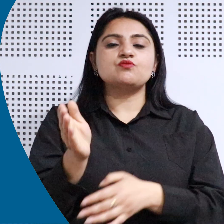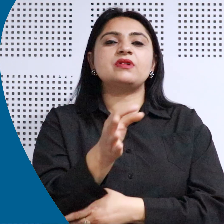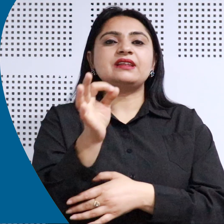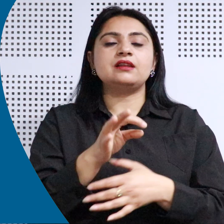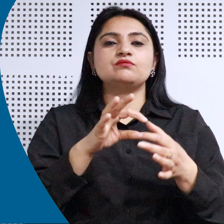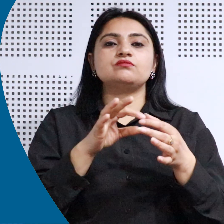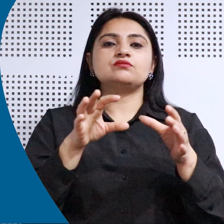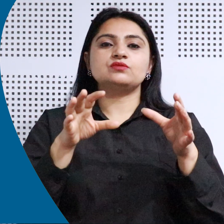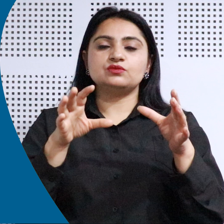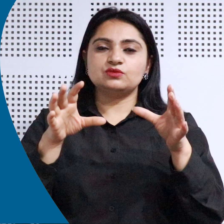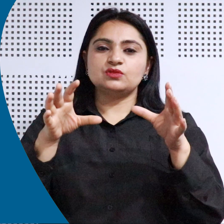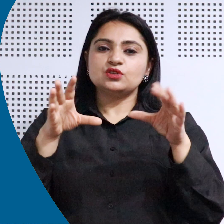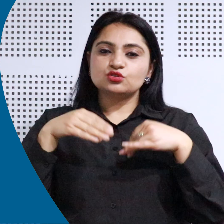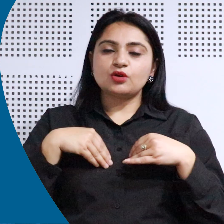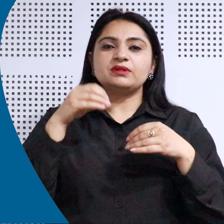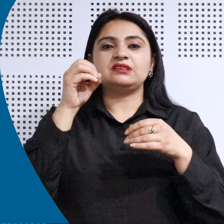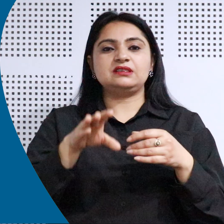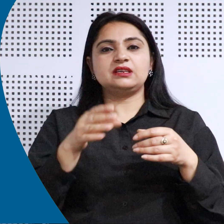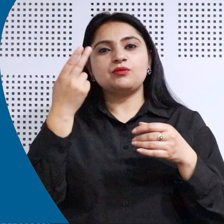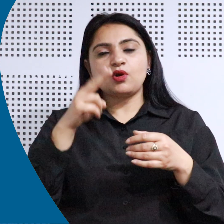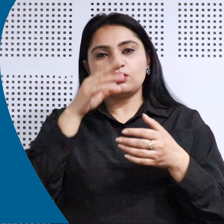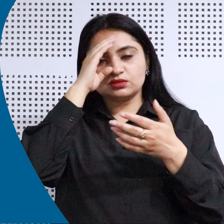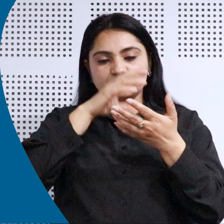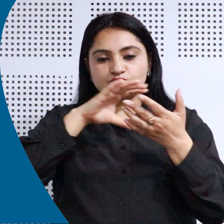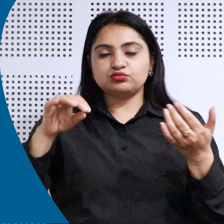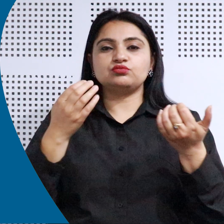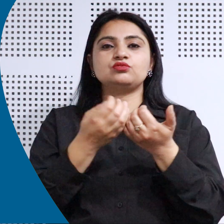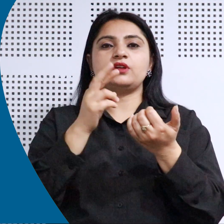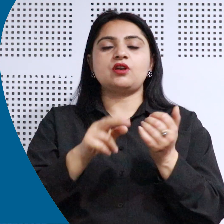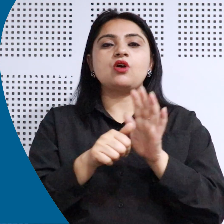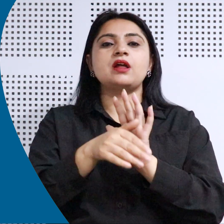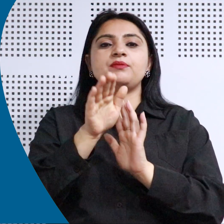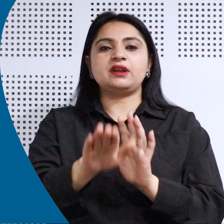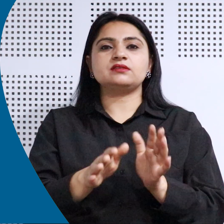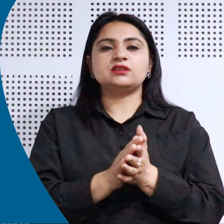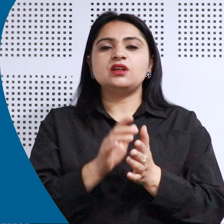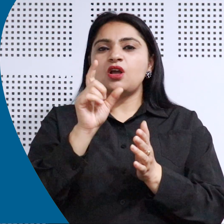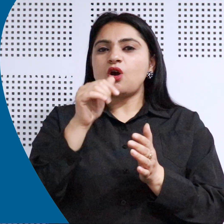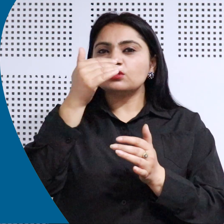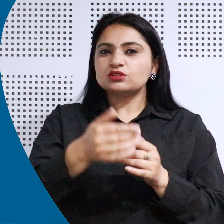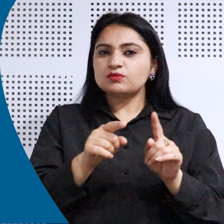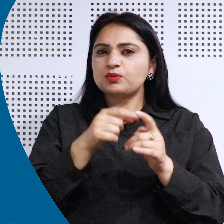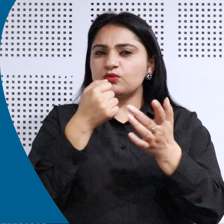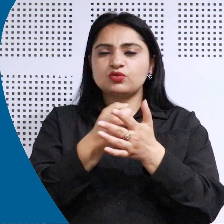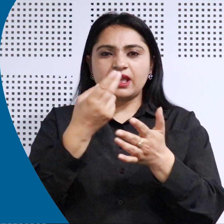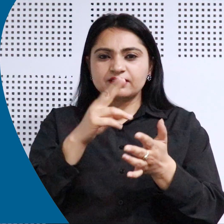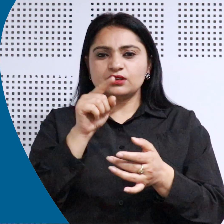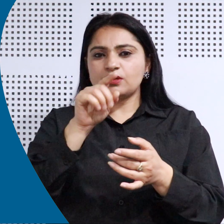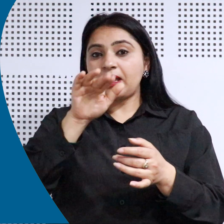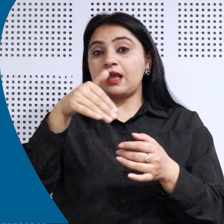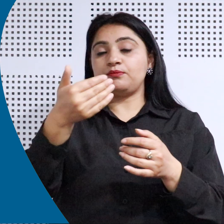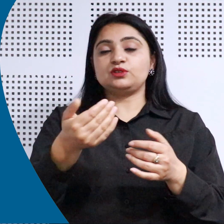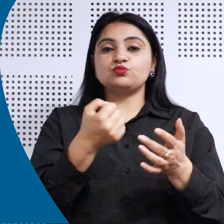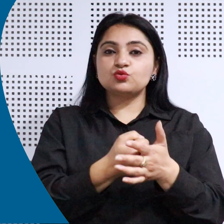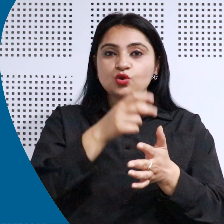सहमति दिने र रहेका विवादित समस्या समाधान गरेर अगाडि बढाइसक्यो। भनेको पहिले अर्थसम्म पनि त्यो पुग्न सकेको थिएन, तपाईँ आएपछि